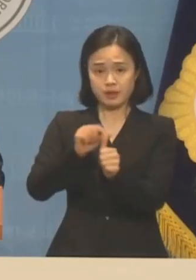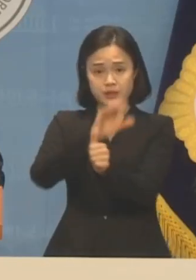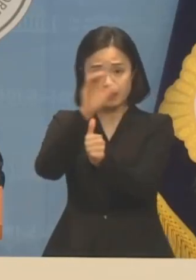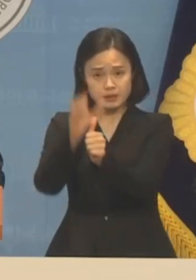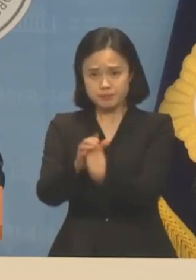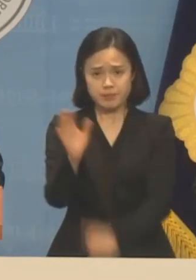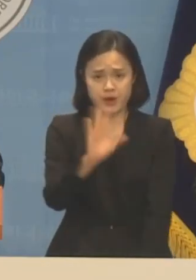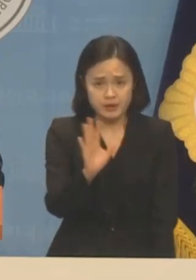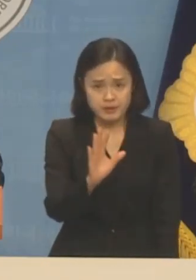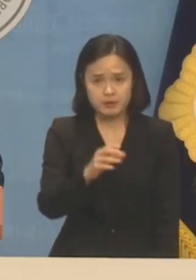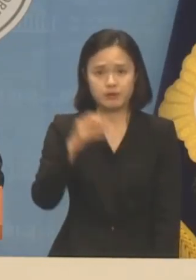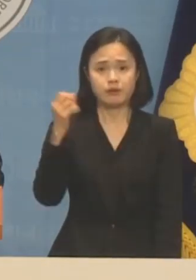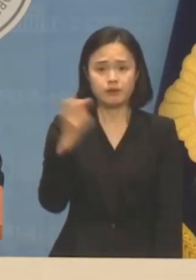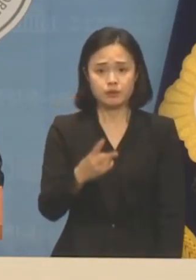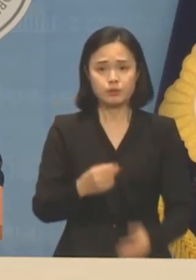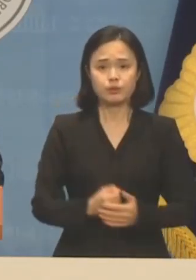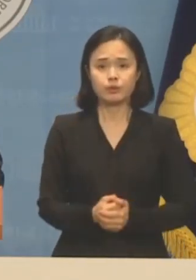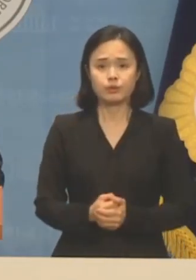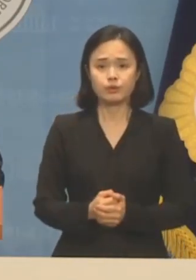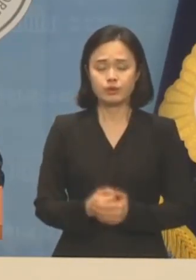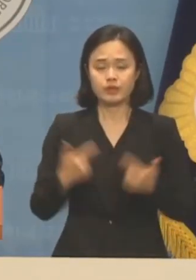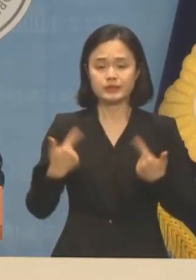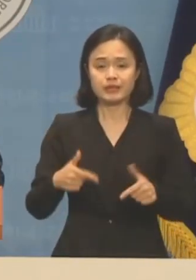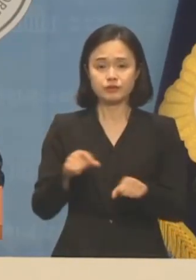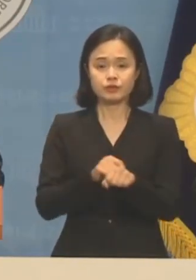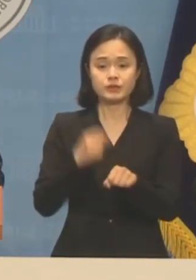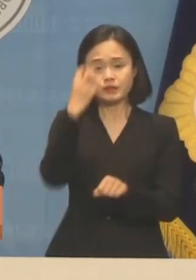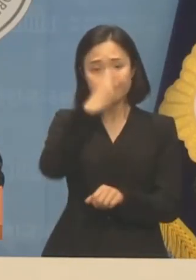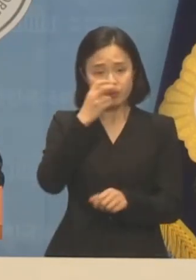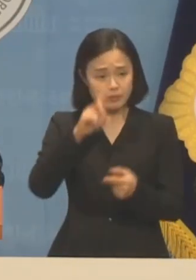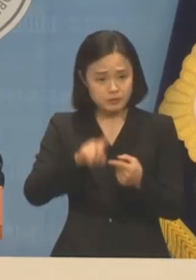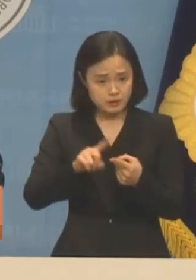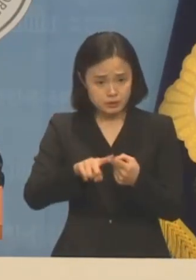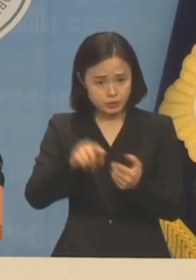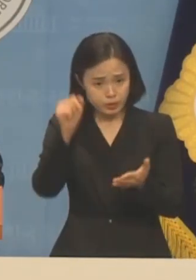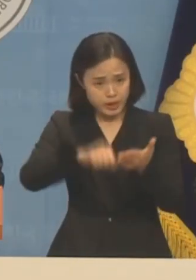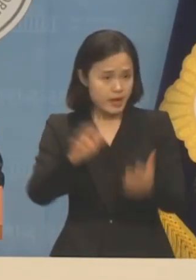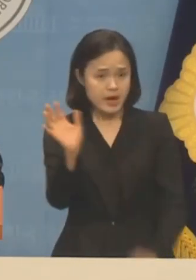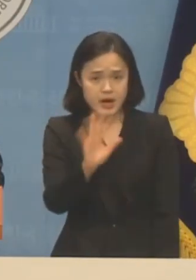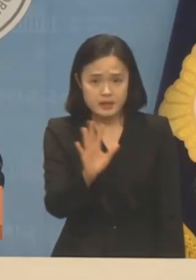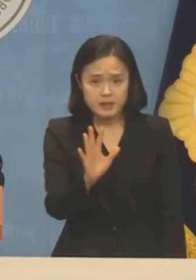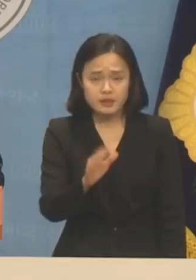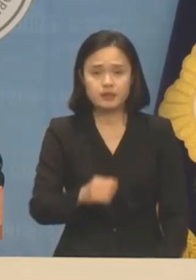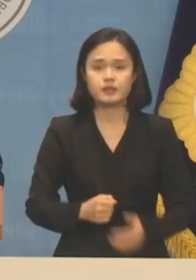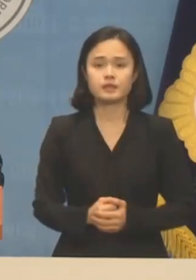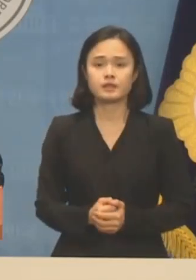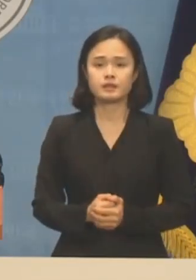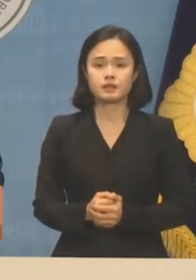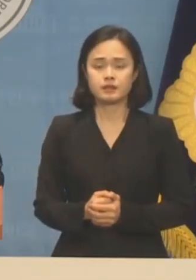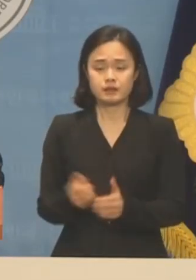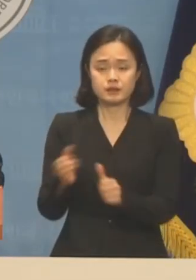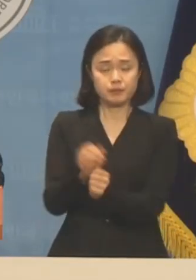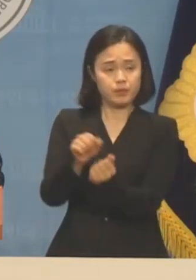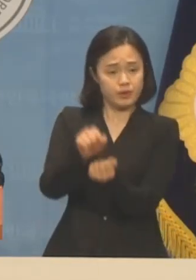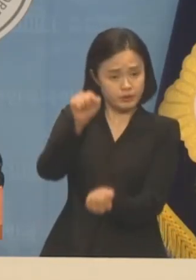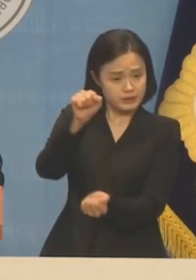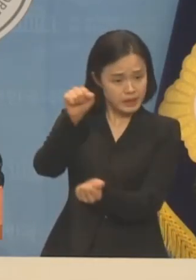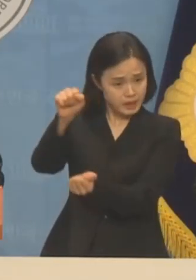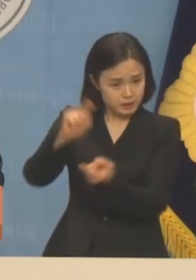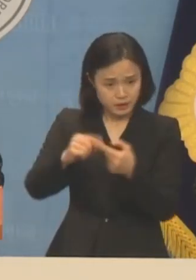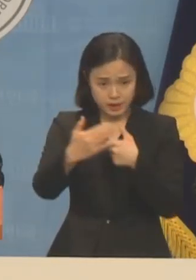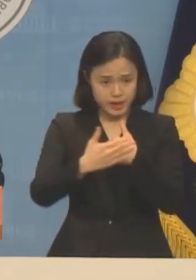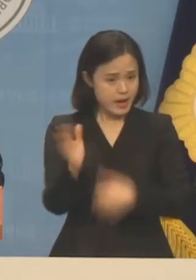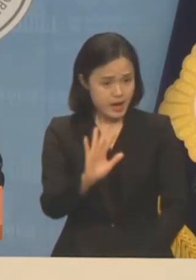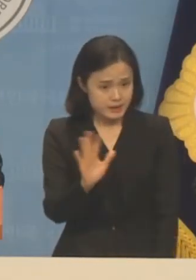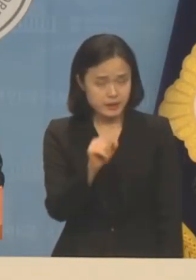있어서도 의무를 다하지 않고 결국 지금 권한대행의 가장 큰 의무일 수 있는 내란